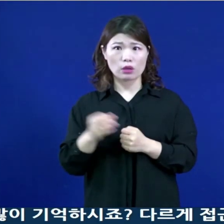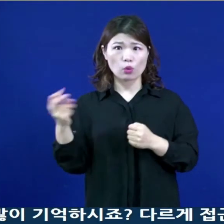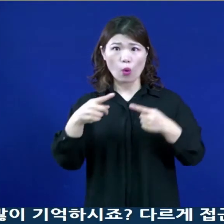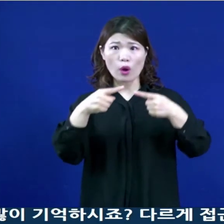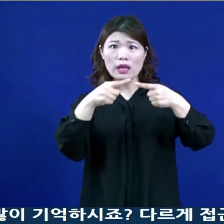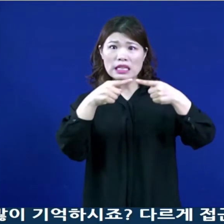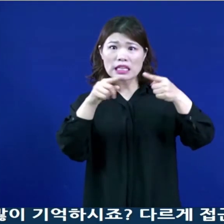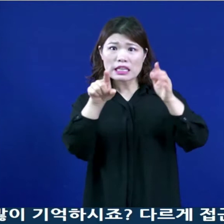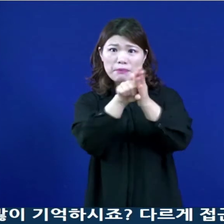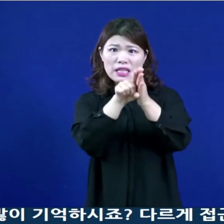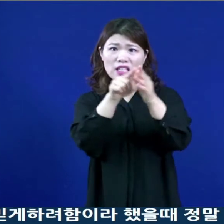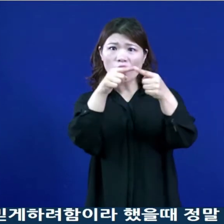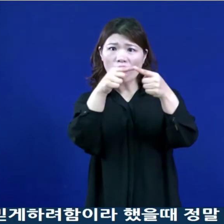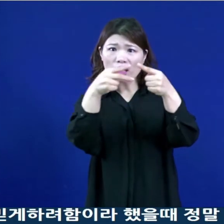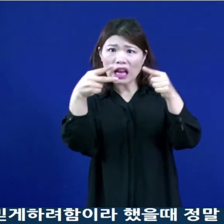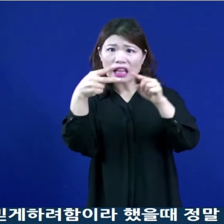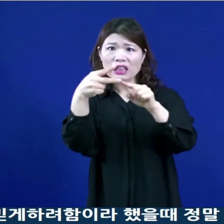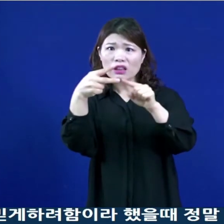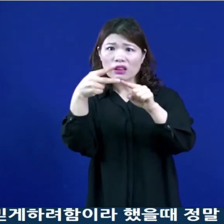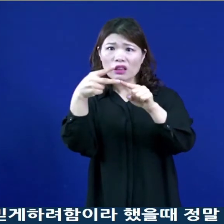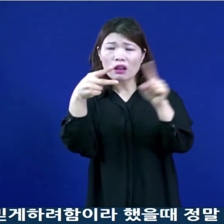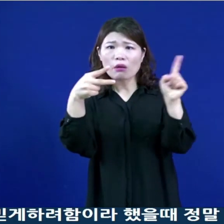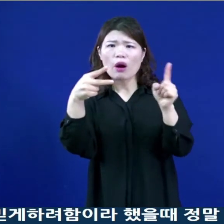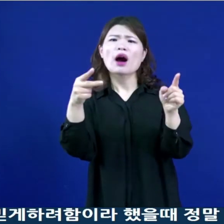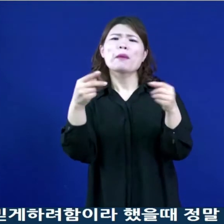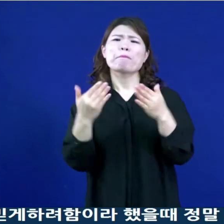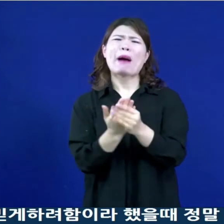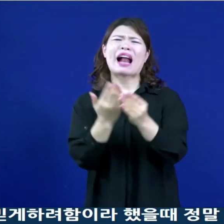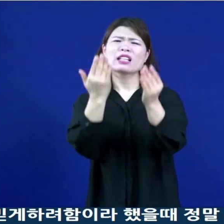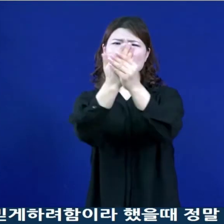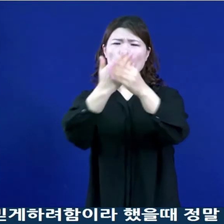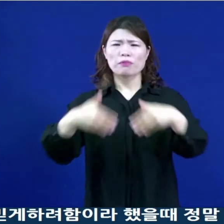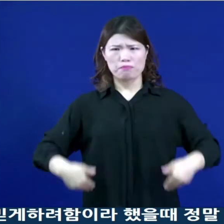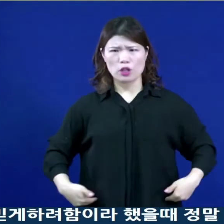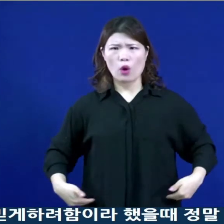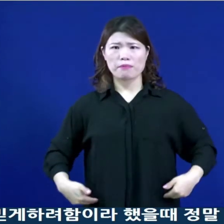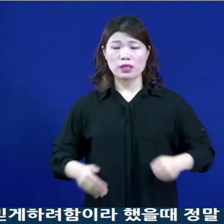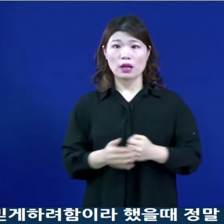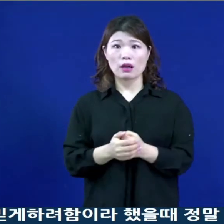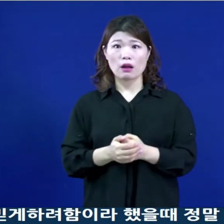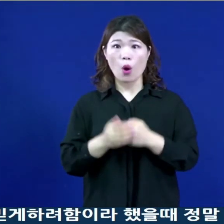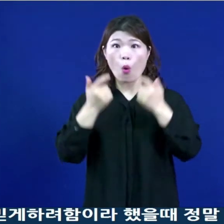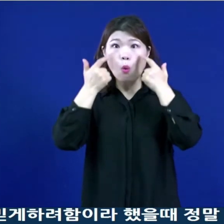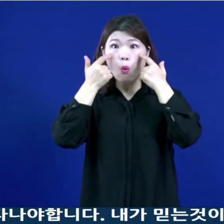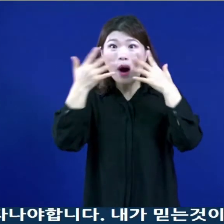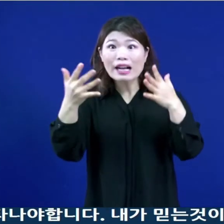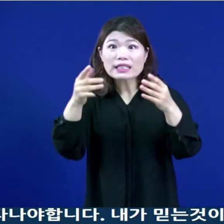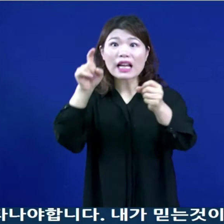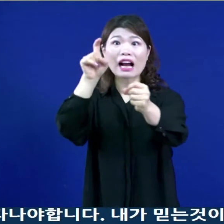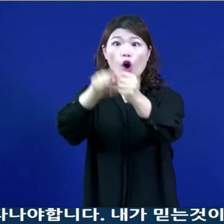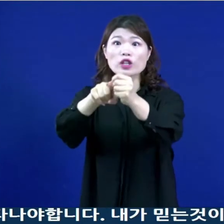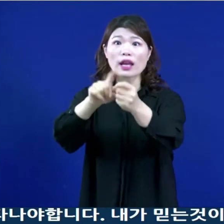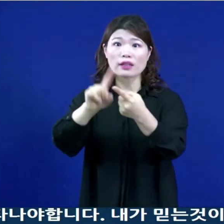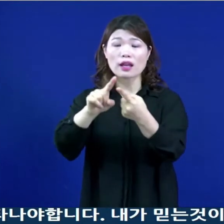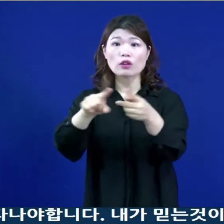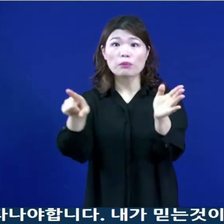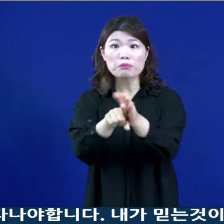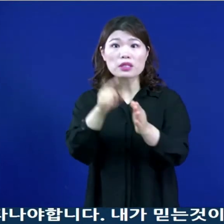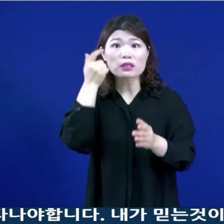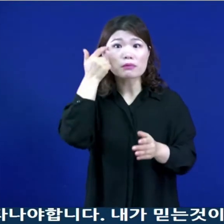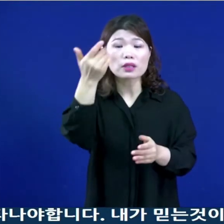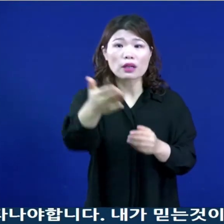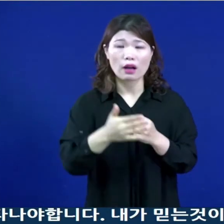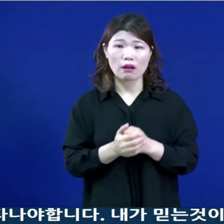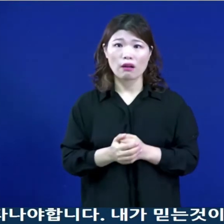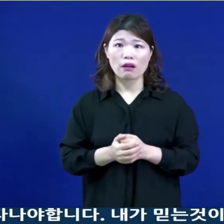것에 발전이 있어야 됩니다. 여러분, 확실한 대상을 믿고 있습니까? 여러분, 내 믿음이 다른